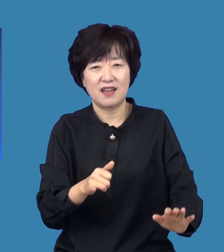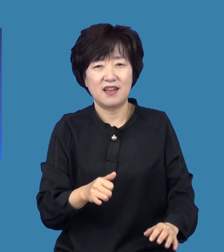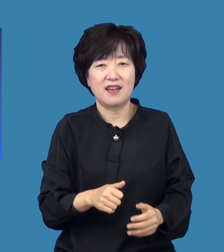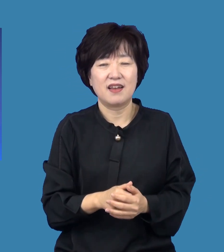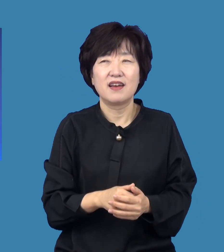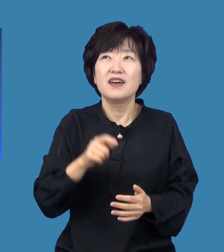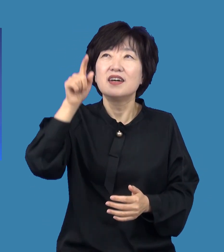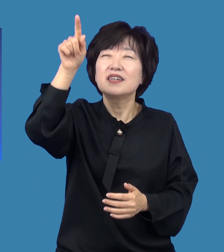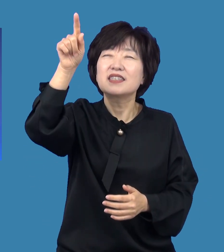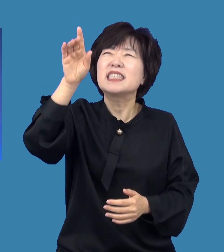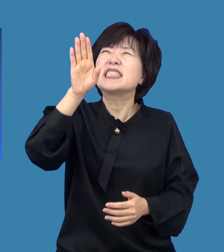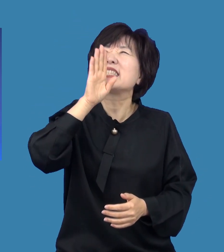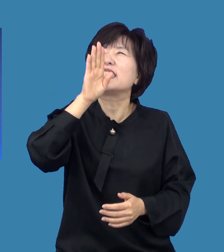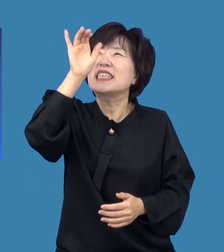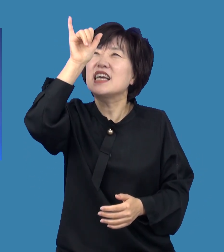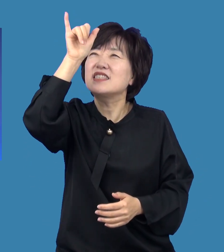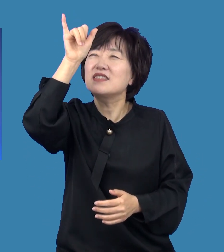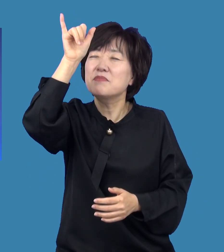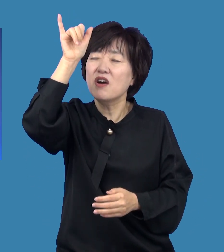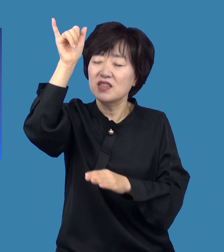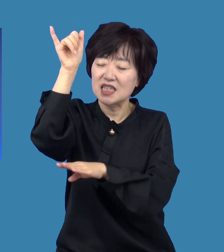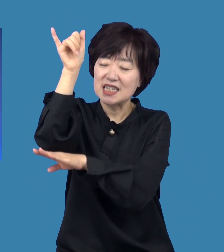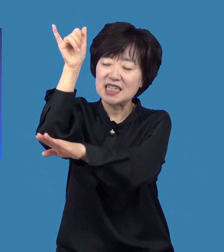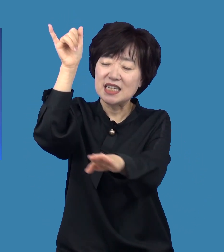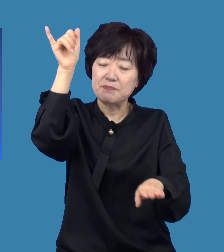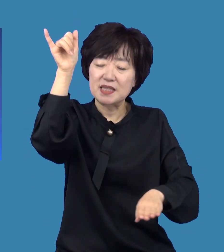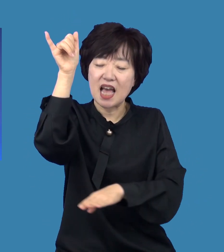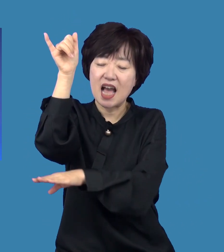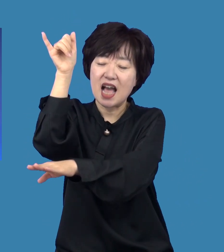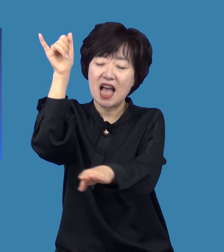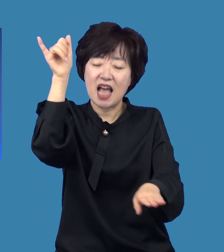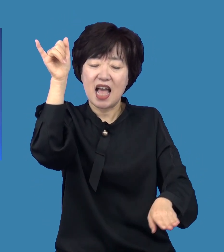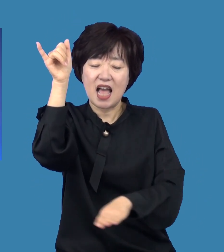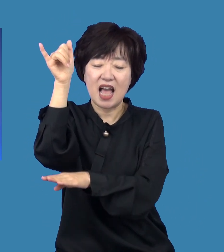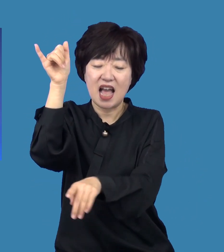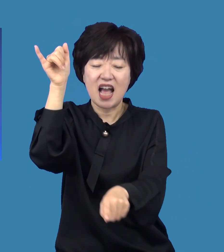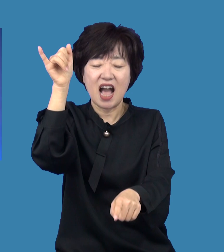있듯이. 그림자가 없어, 그러면 사실 본체가 없다는 뜻이지.